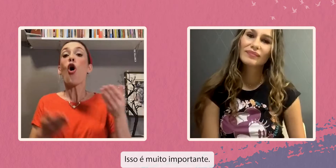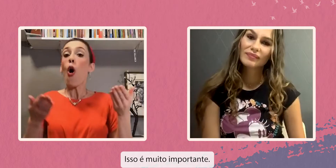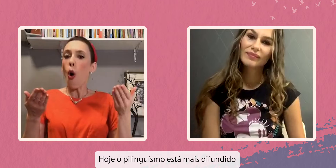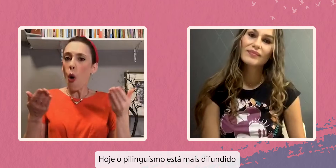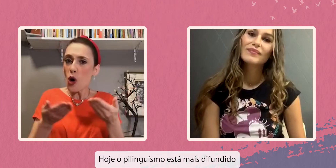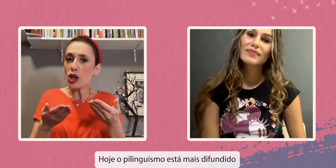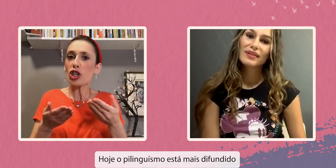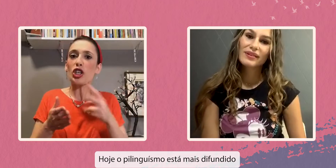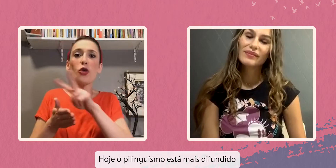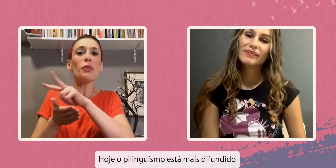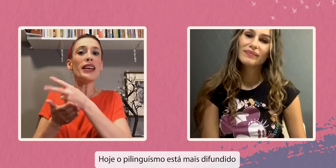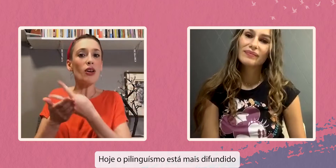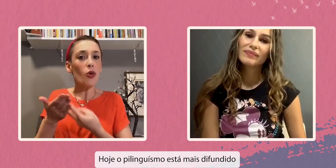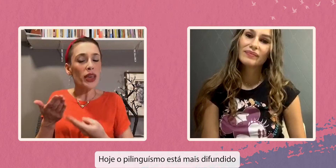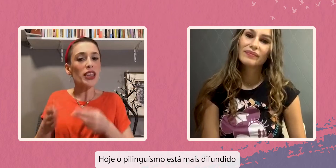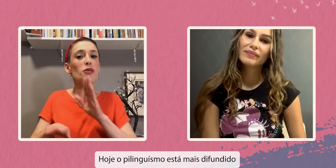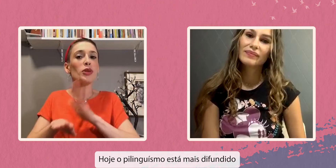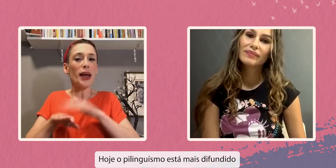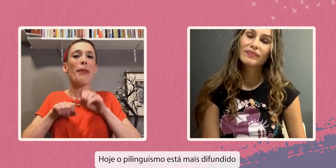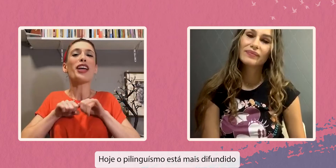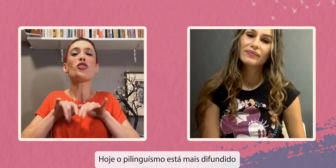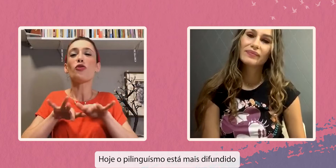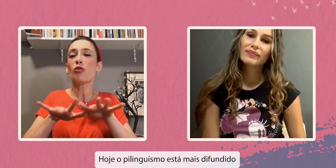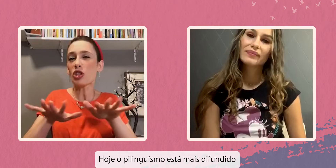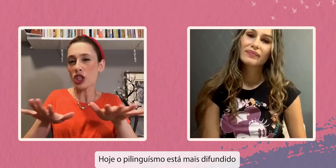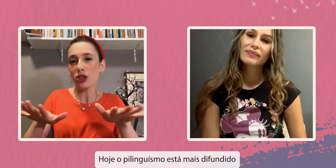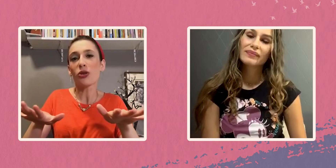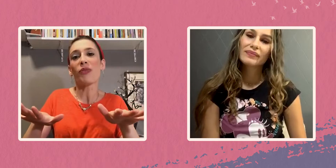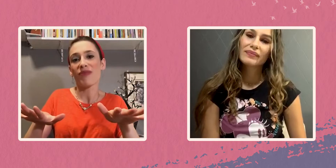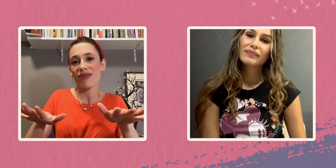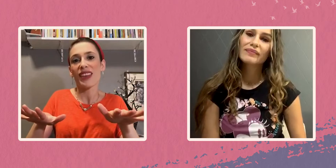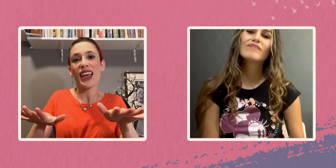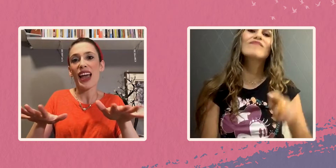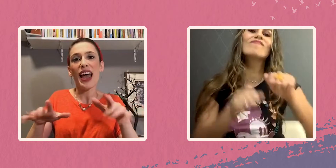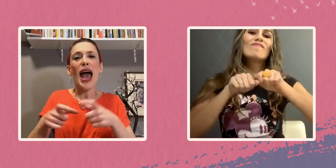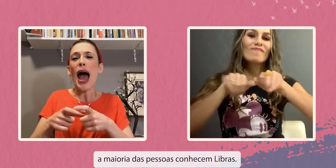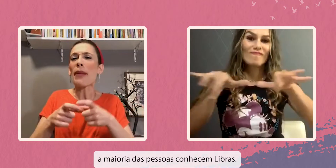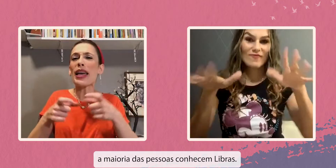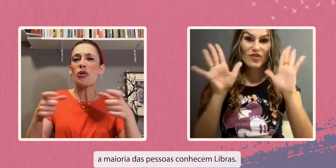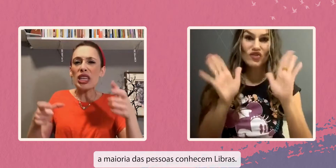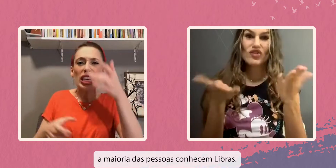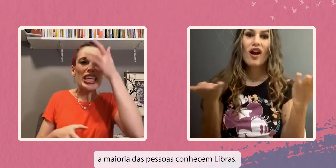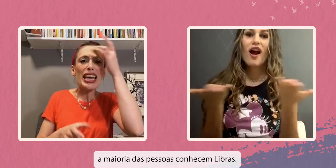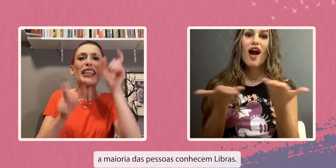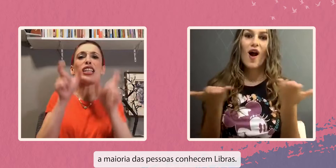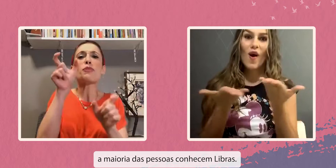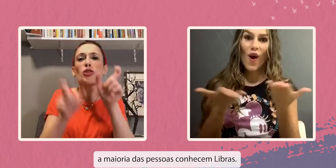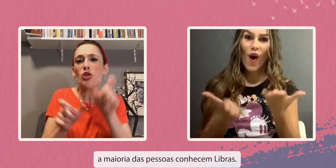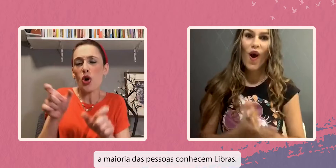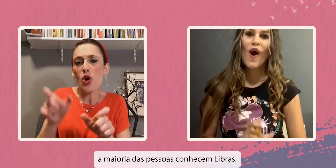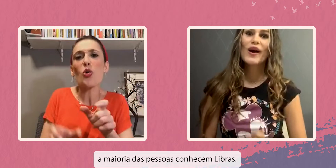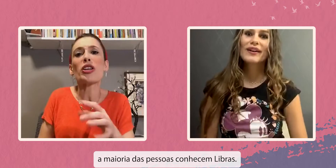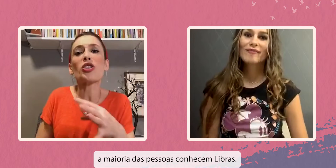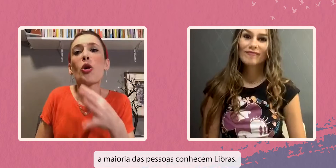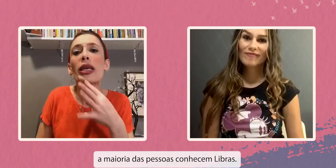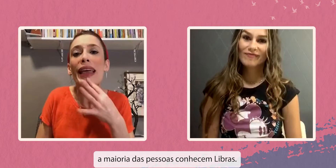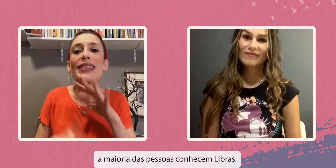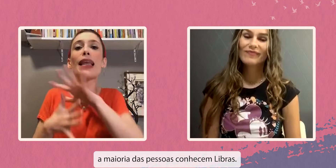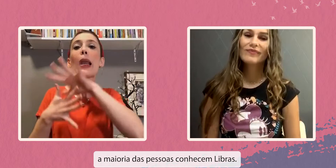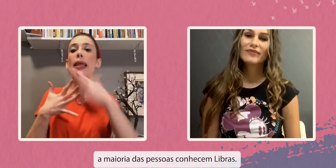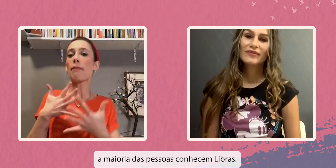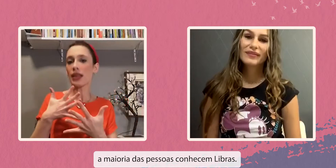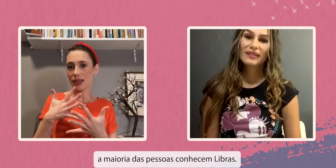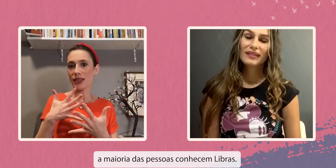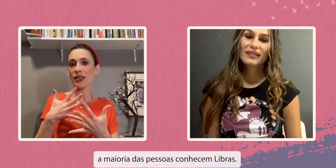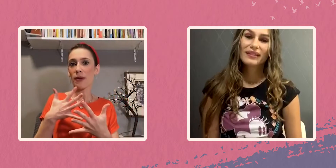importante. Hoje, o bilinguismo está mais difundido, né? A maioria das pessoas